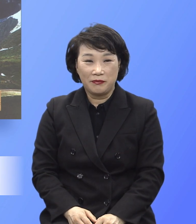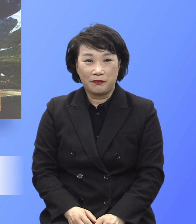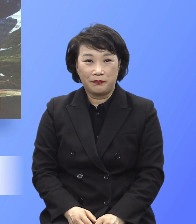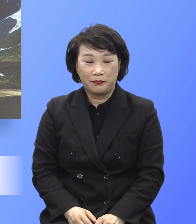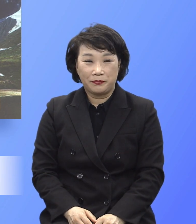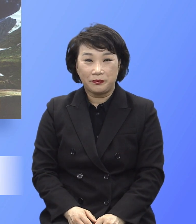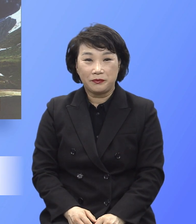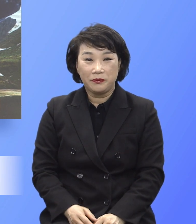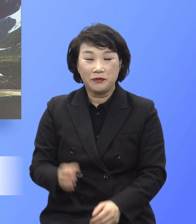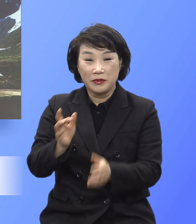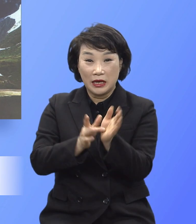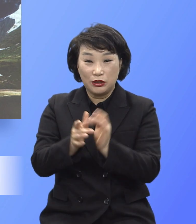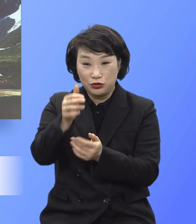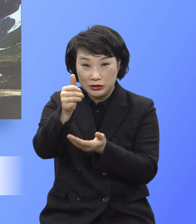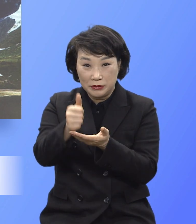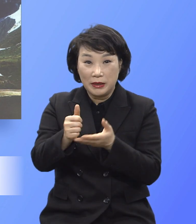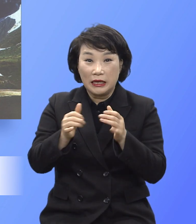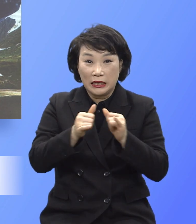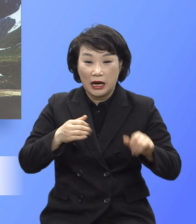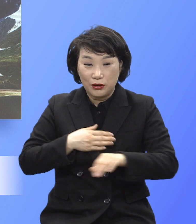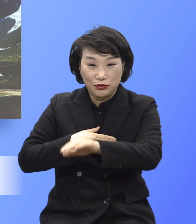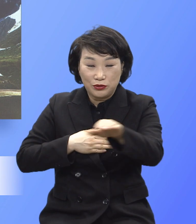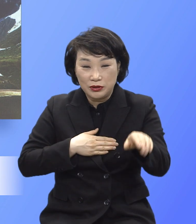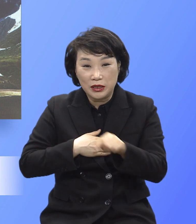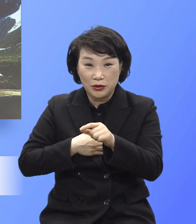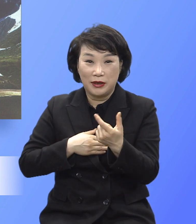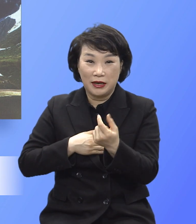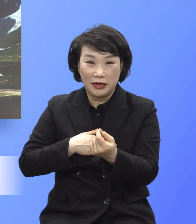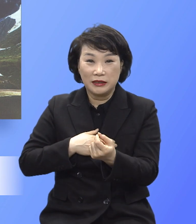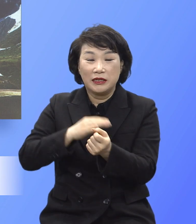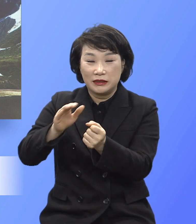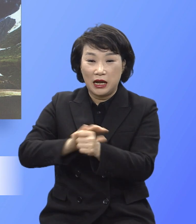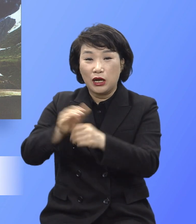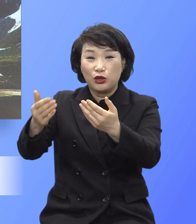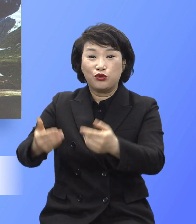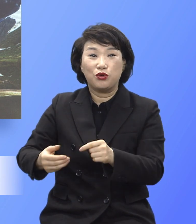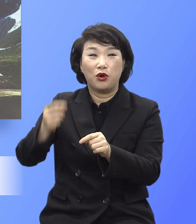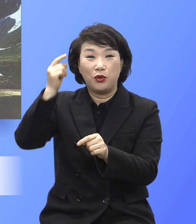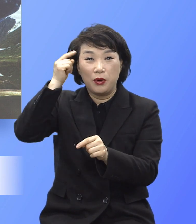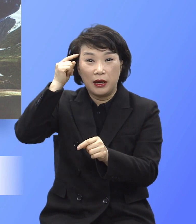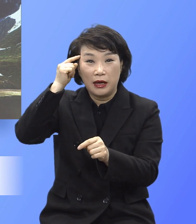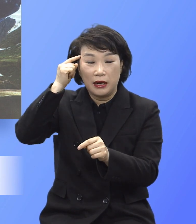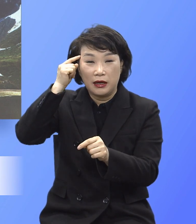하나님 예수께서 인간을 그렇게도 사랑하신 것은